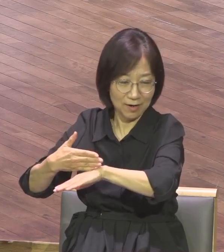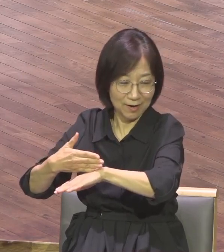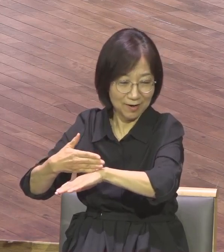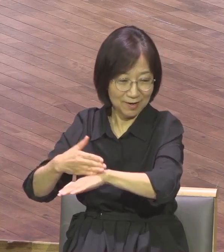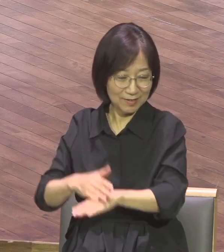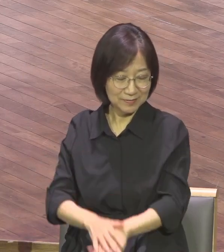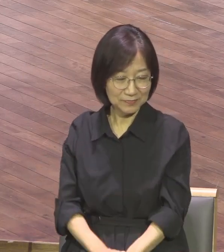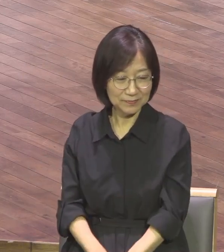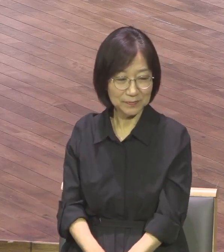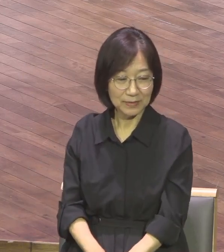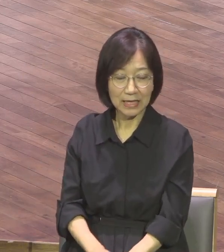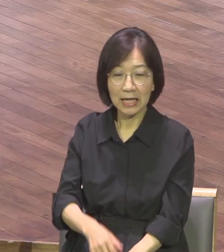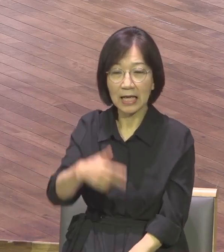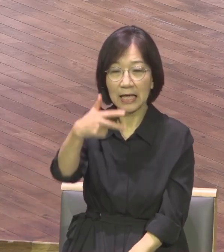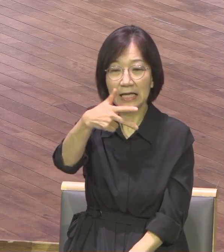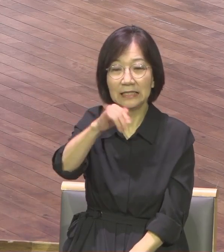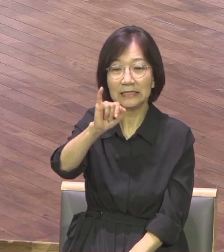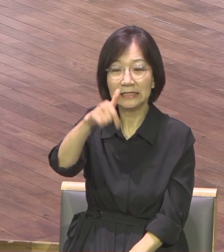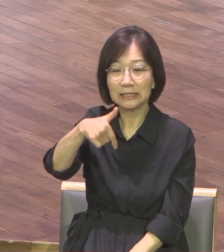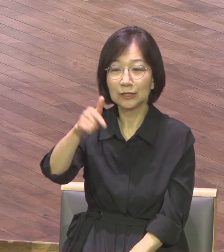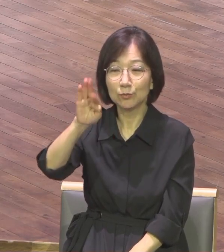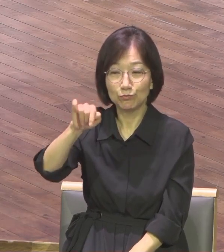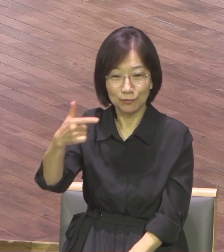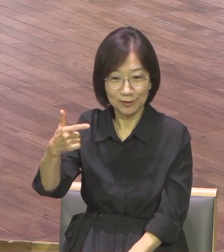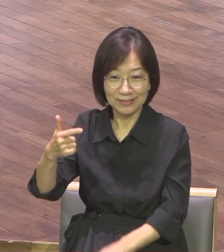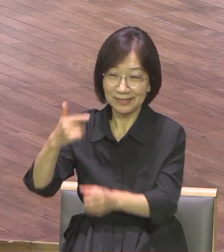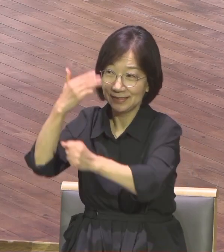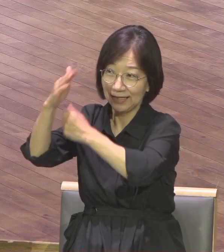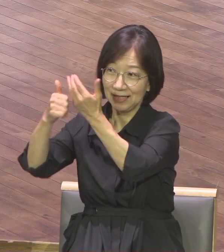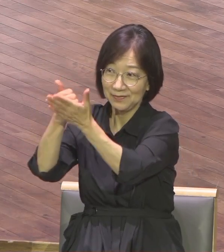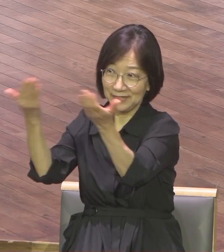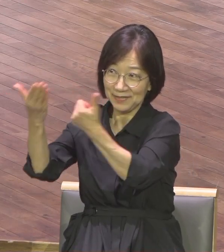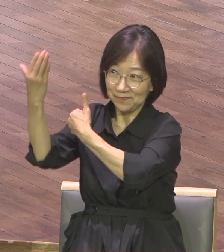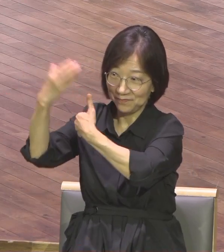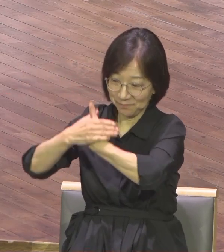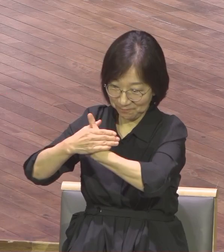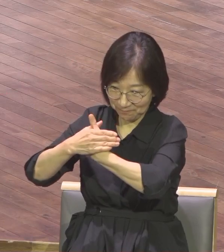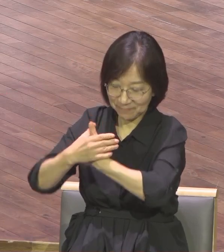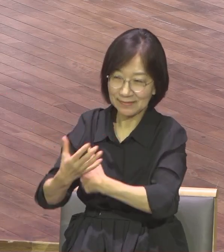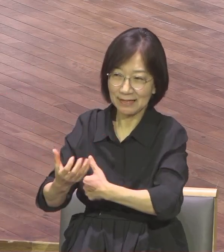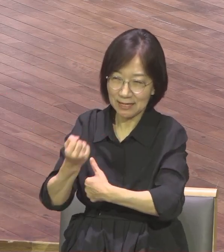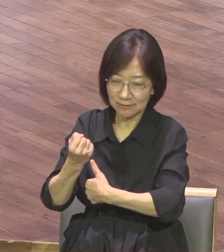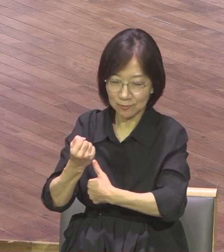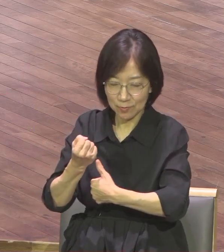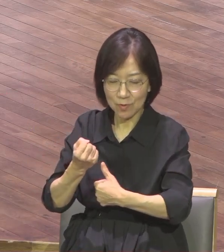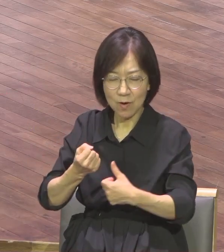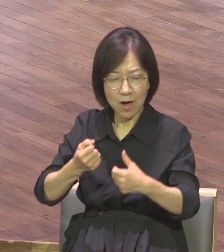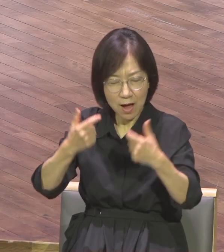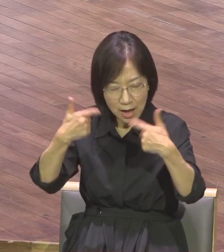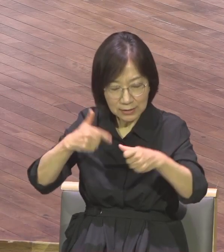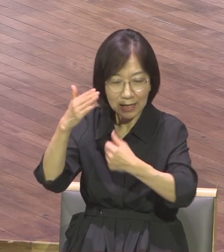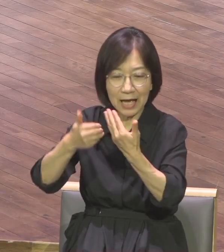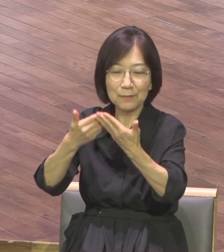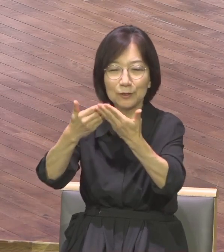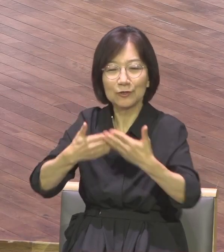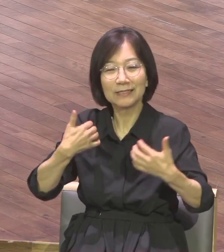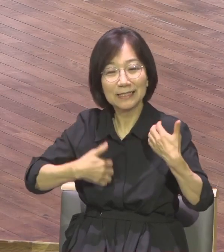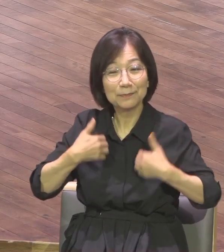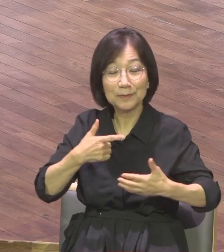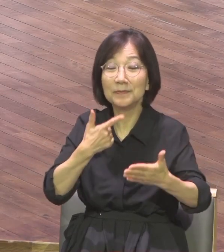세트인데, 이 직분을 통해서 이 은혜를 날마다 체험하는 이런 체험이 여러분 있길